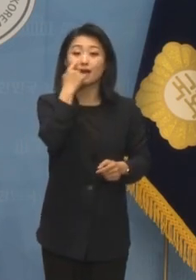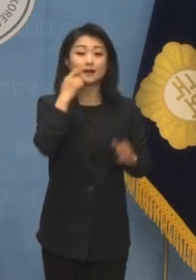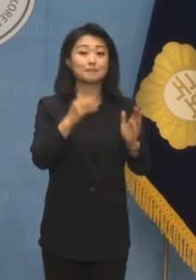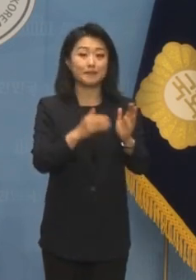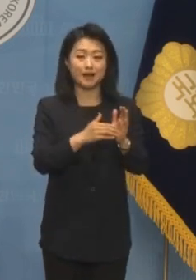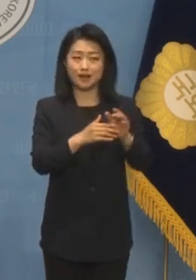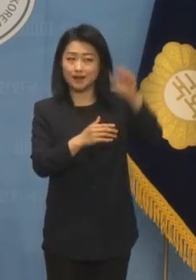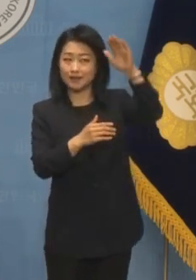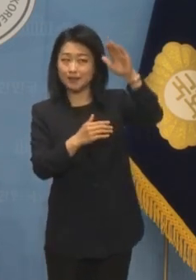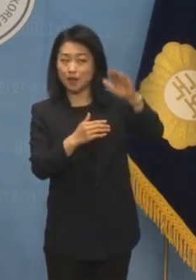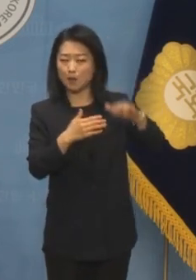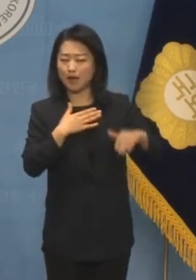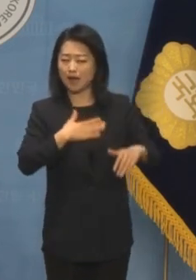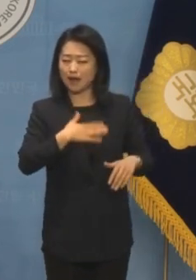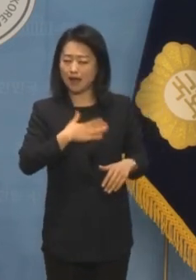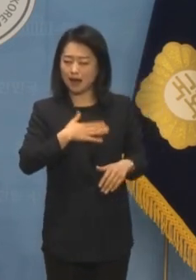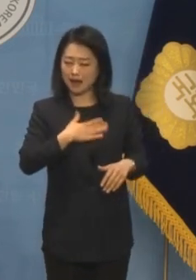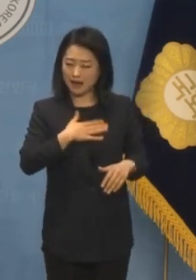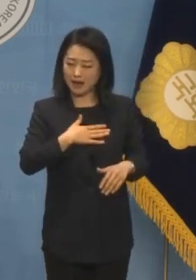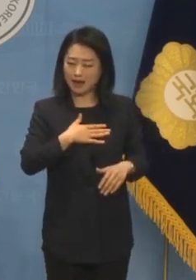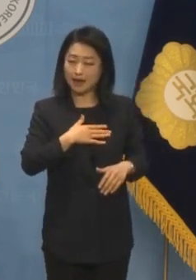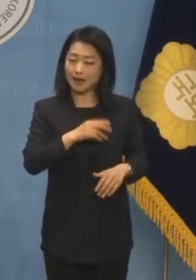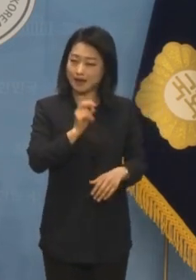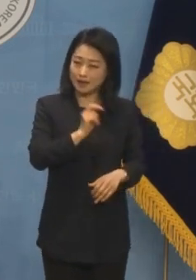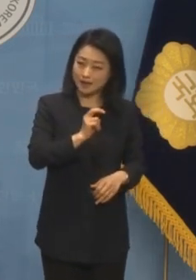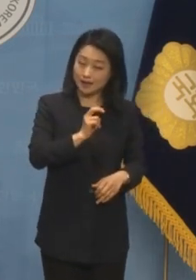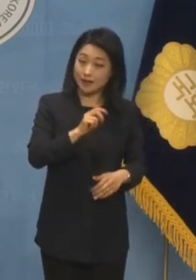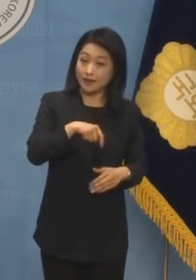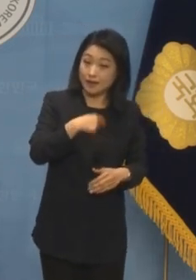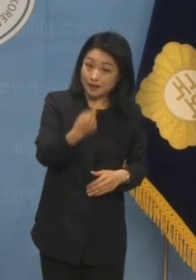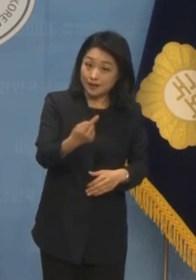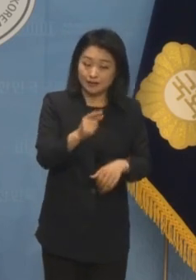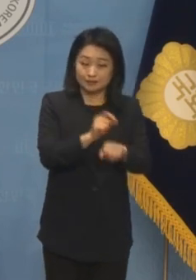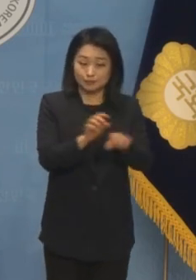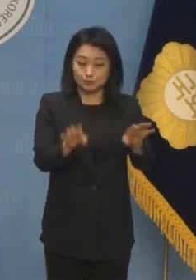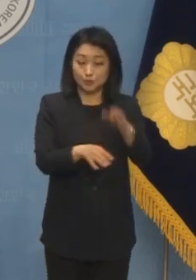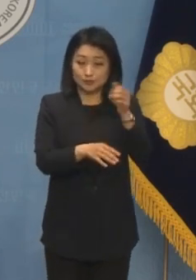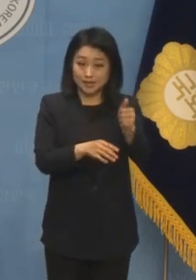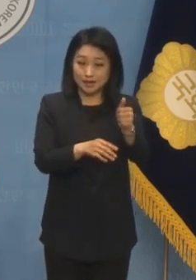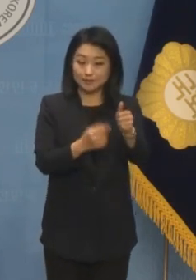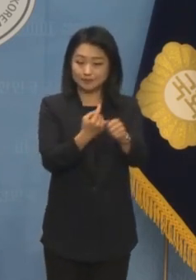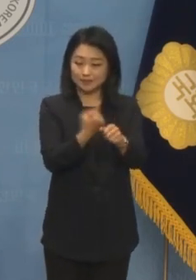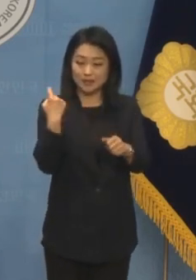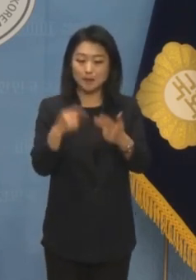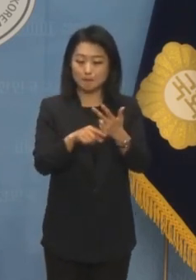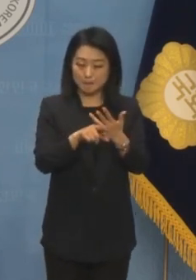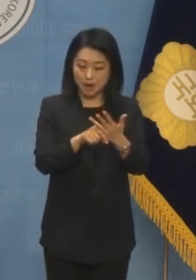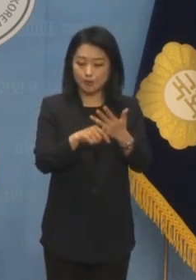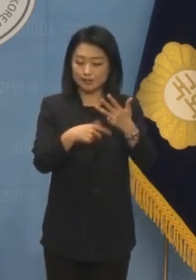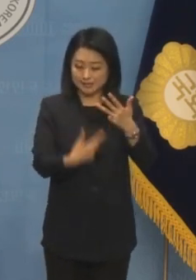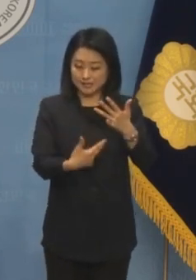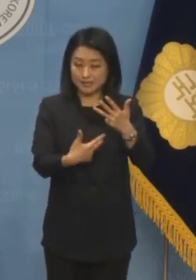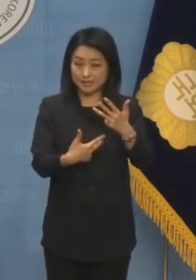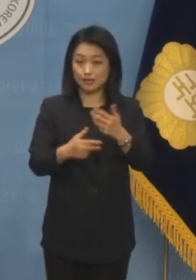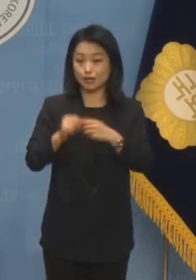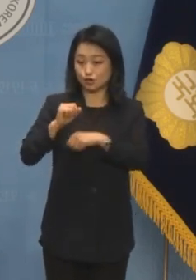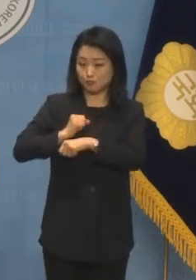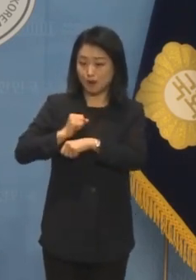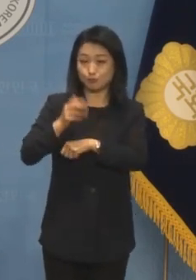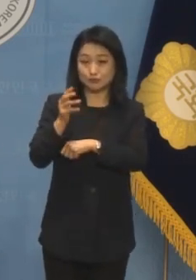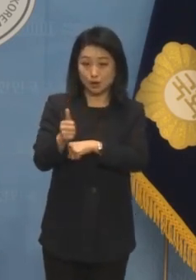알고 있는 것 아니냐는 의심을 거둘 새도 없이 성 사무총장이 작년 8월 7일 이종섭 장관과